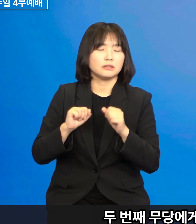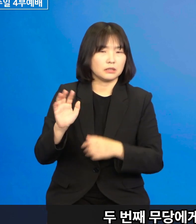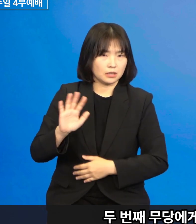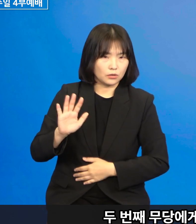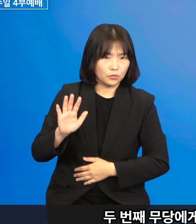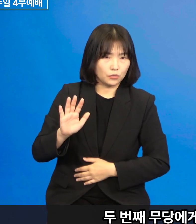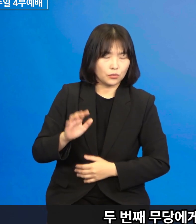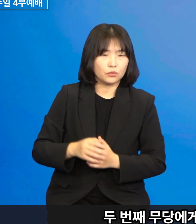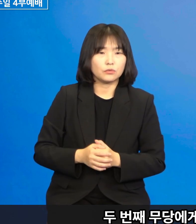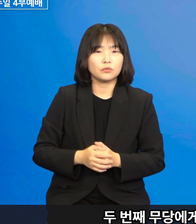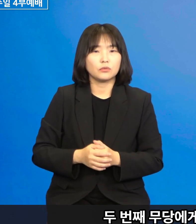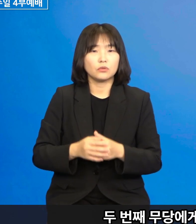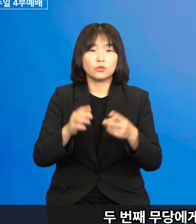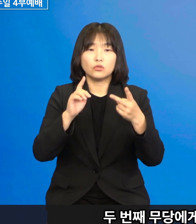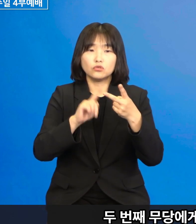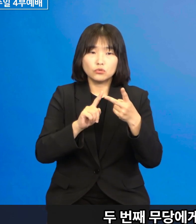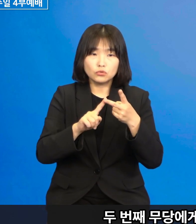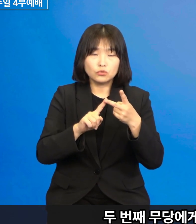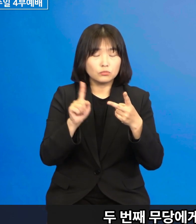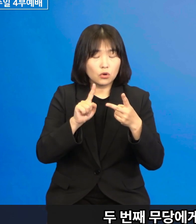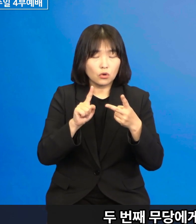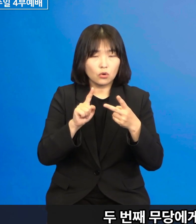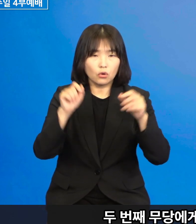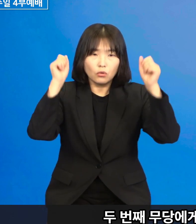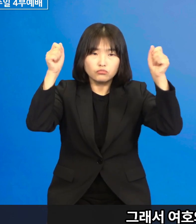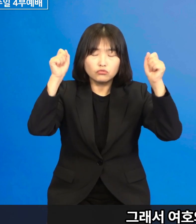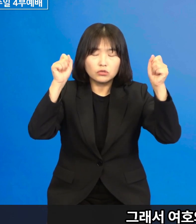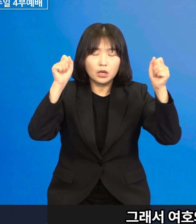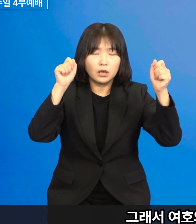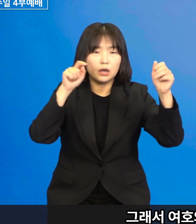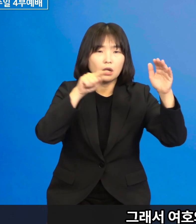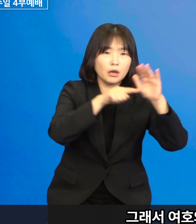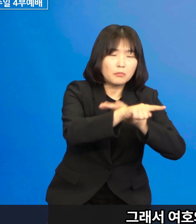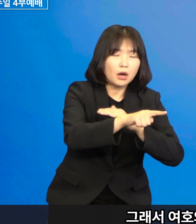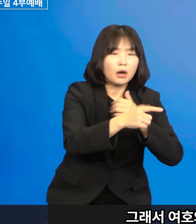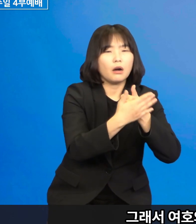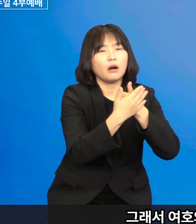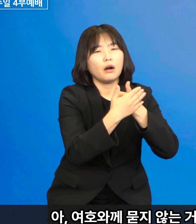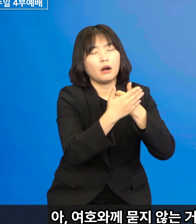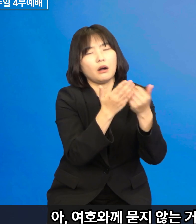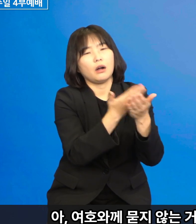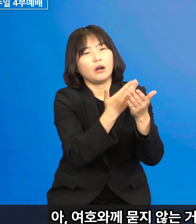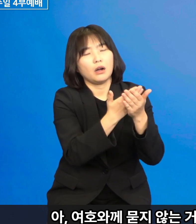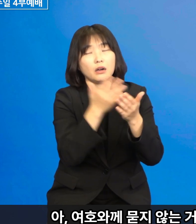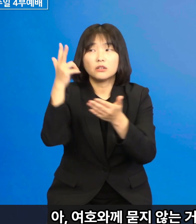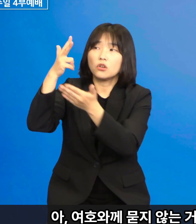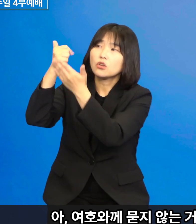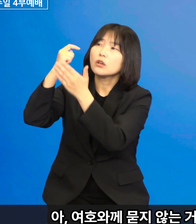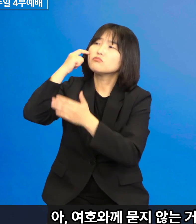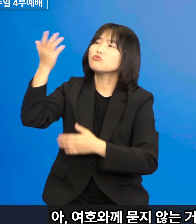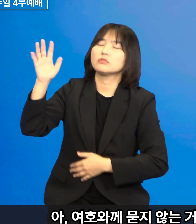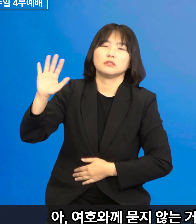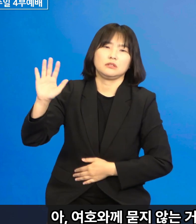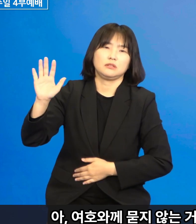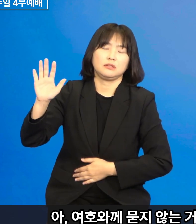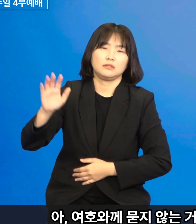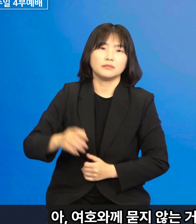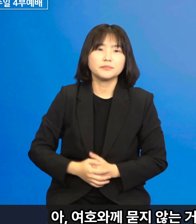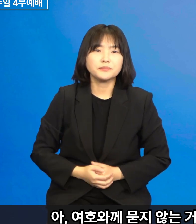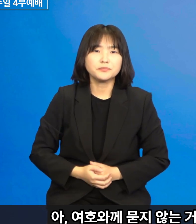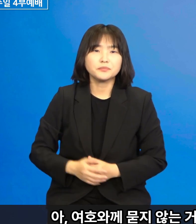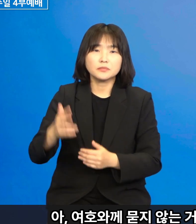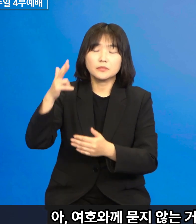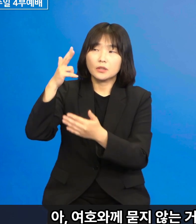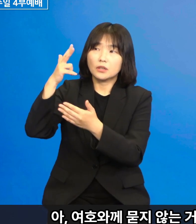이유였어요. 두 번째, 무당에게 찾아가 도움을 구하고, 그래서 여호와께 묻지 않았어요. 여호와께 묻지 않는 거를